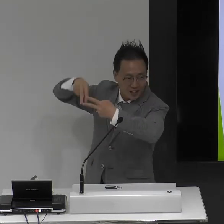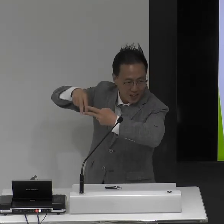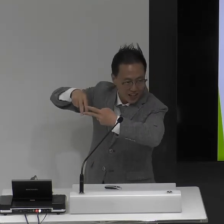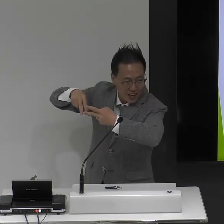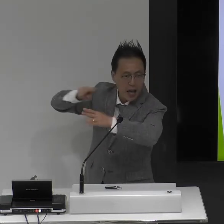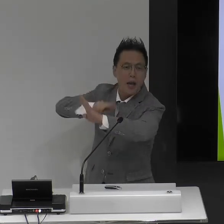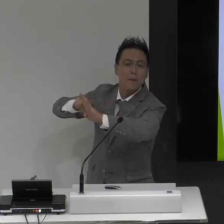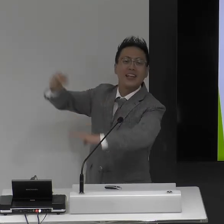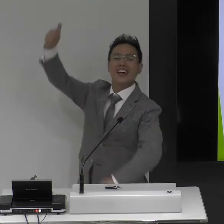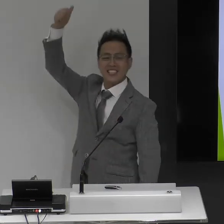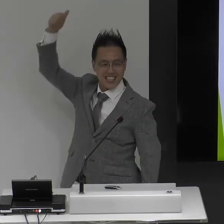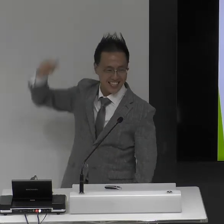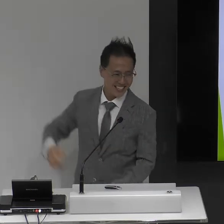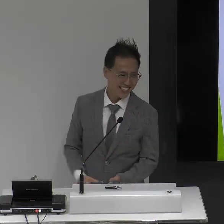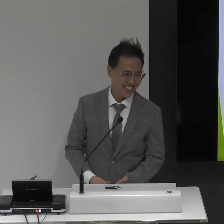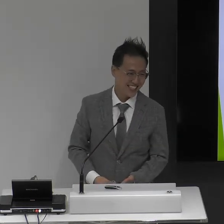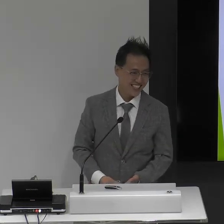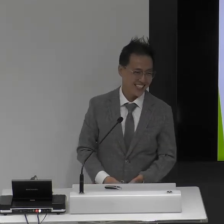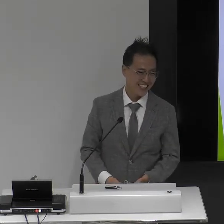센터에서 베델하자.